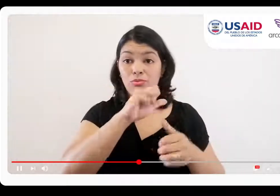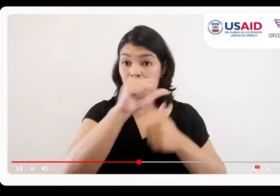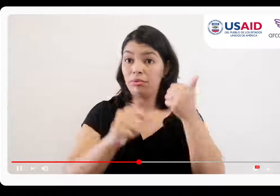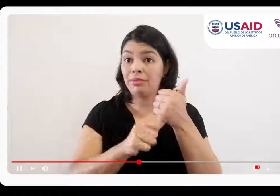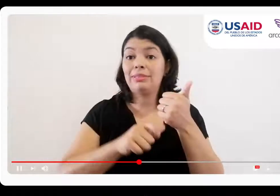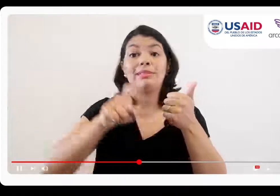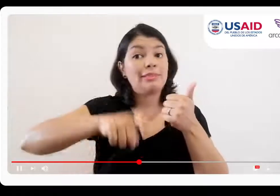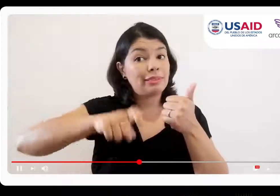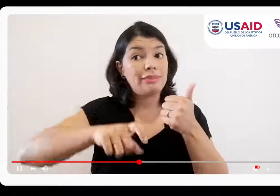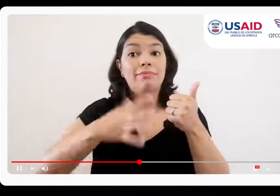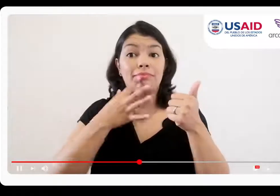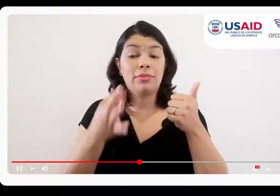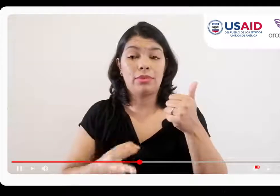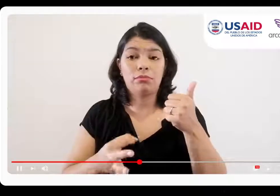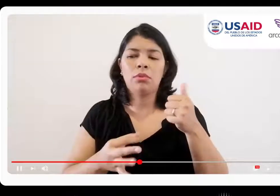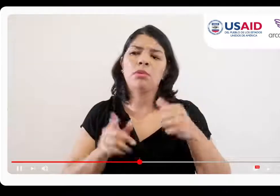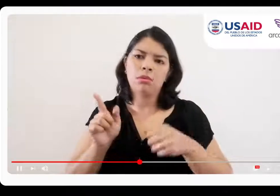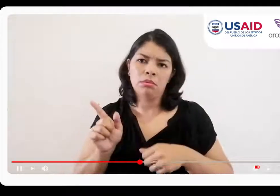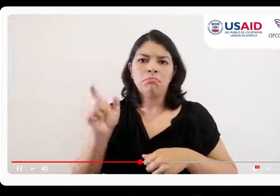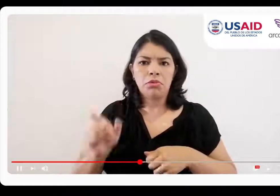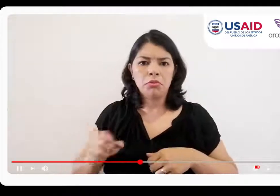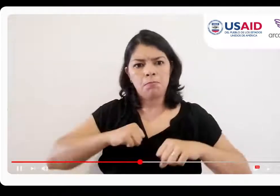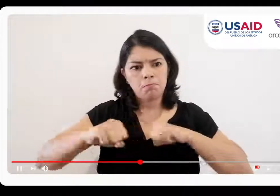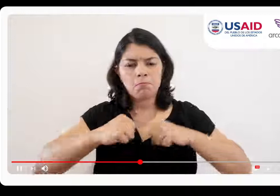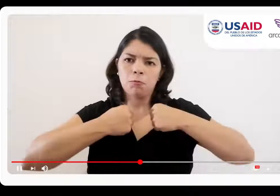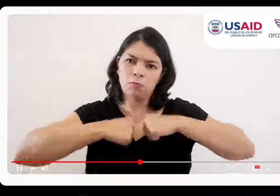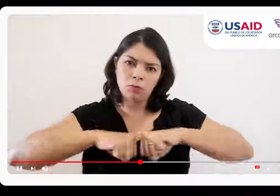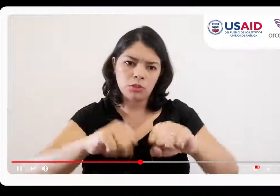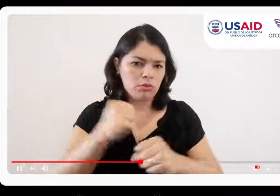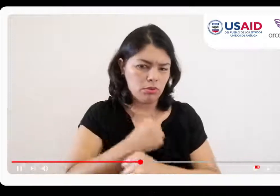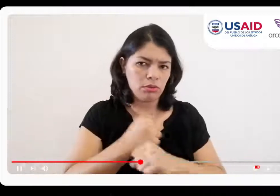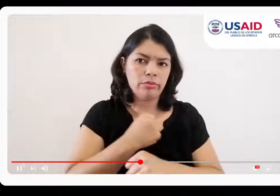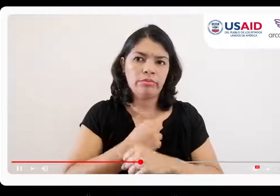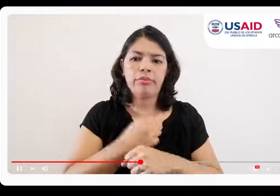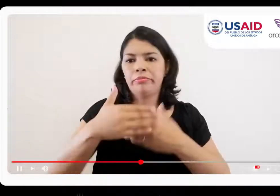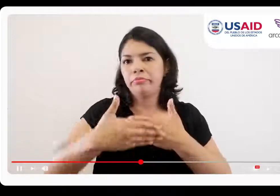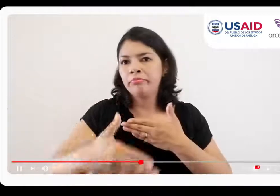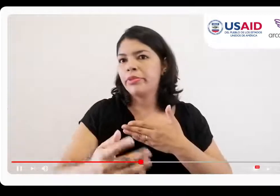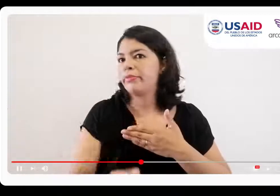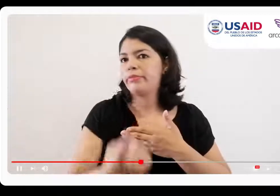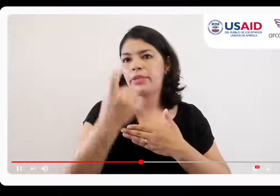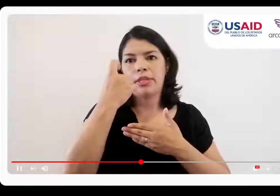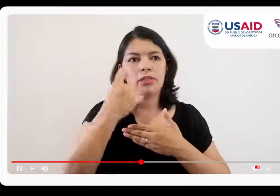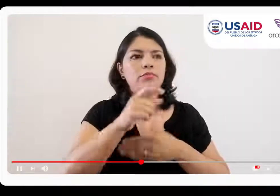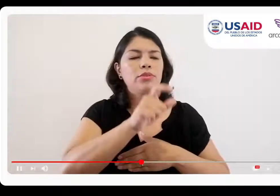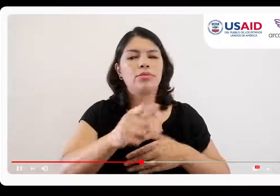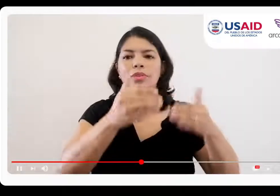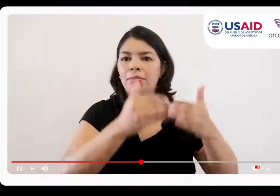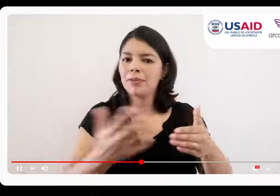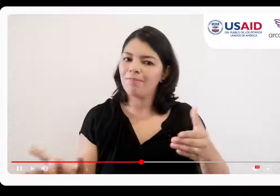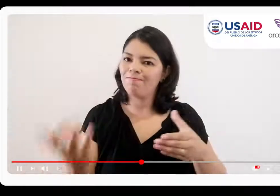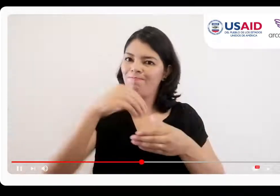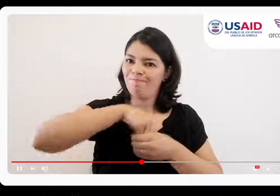realidad. A pesar de sus esfuerzos y del trabajo desarrollado en el municipio, es necesario generar más iniciativas para incorporar a las personas